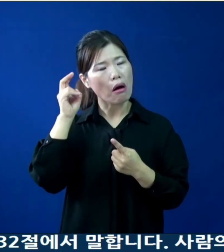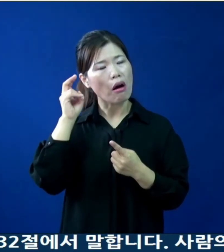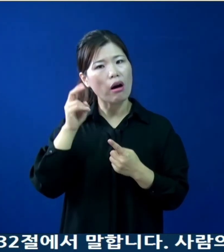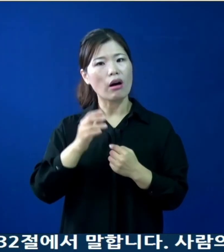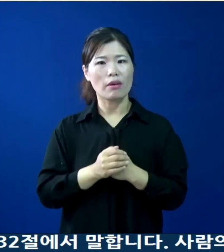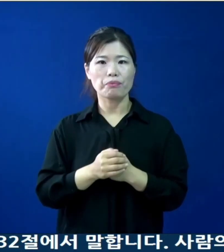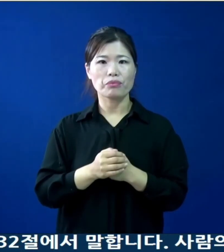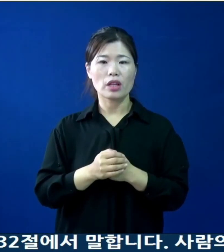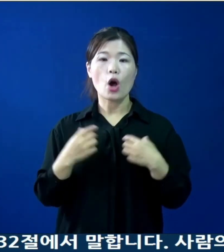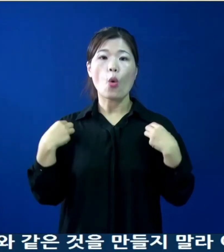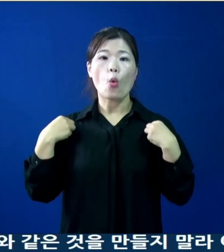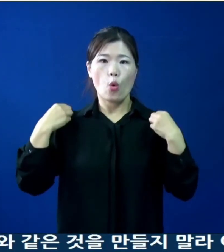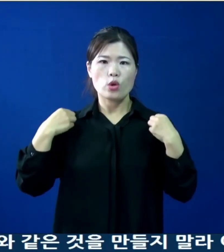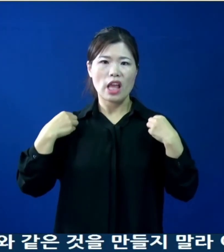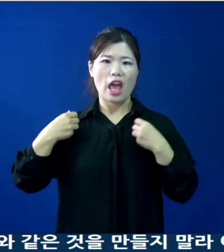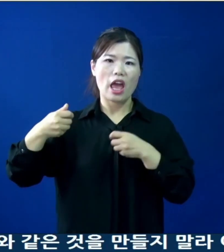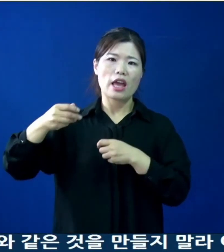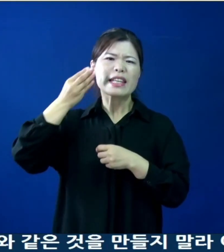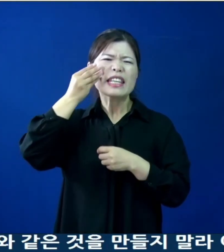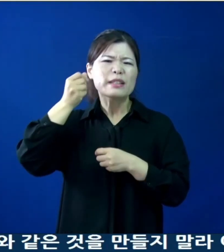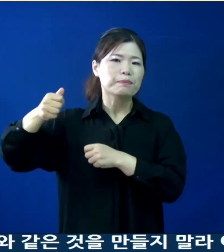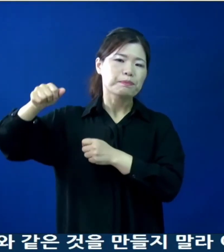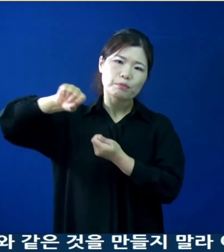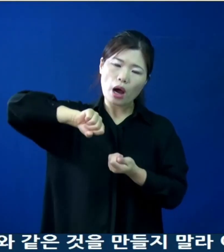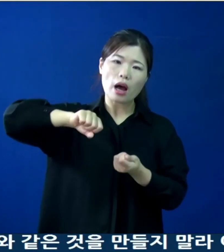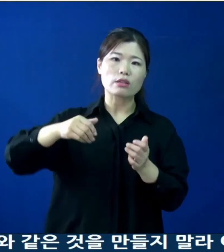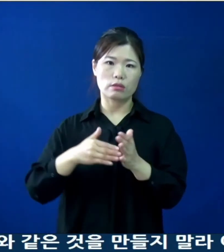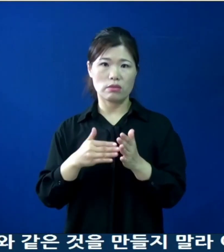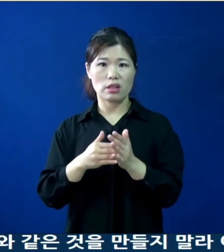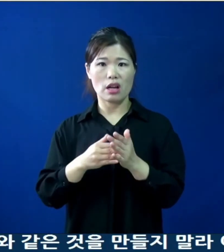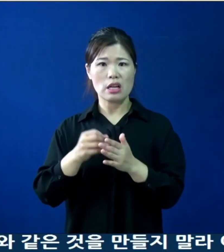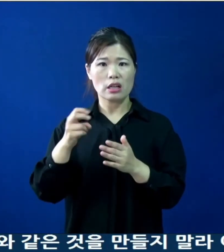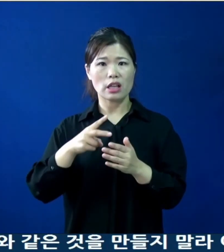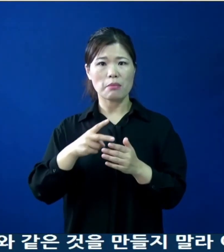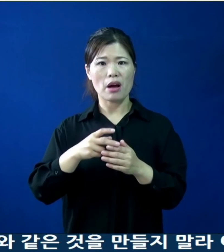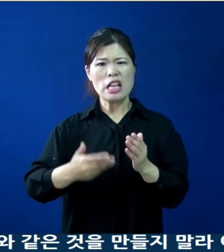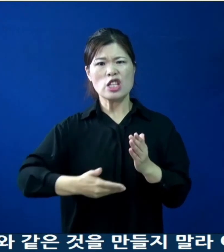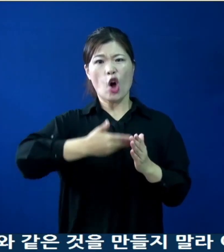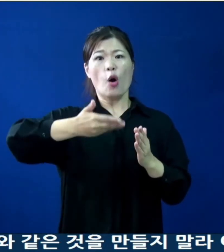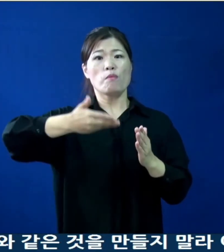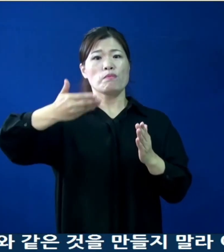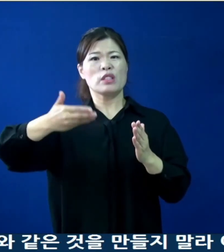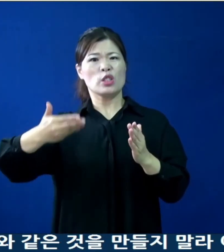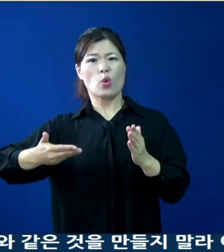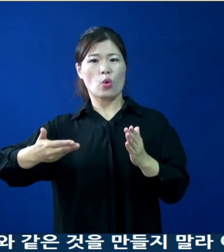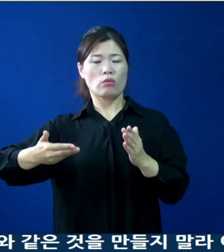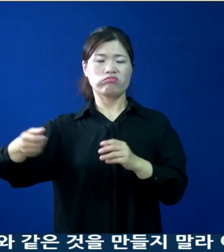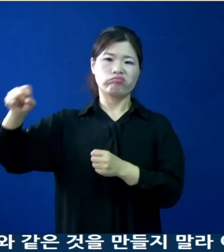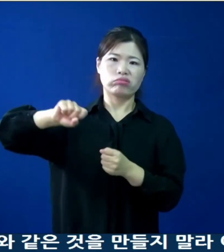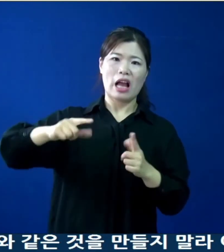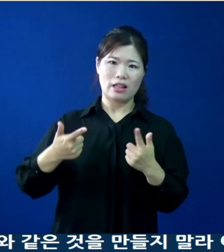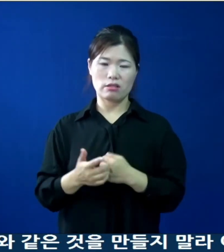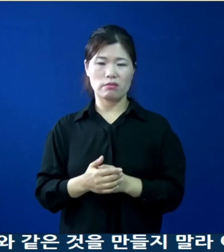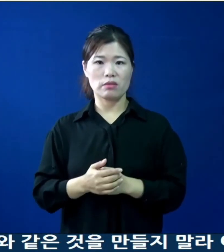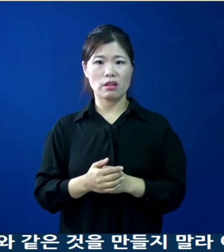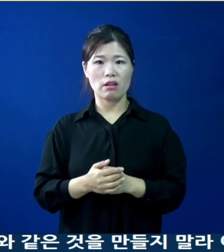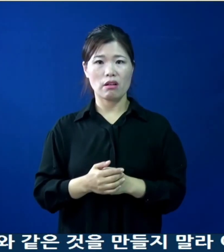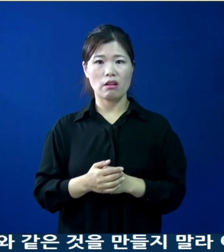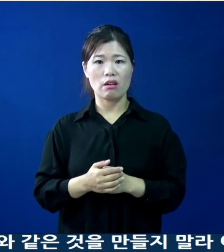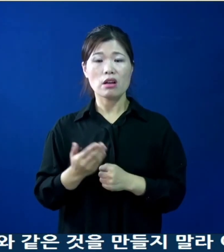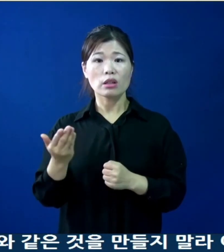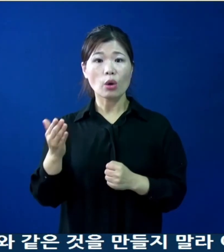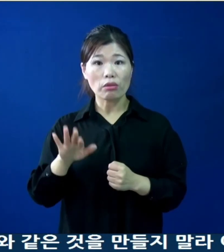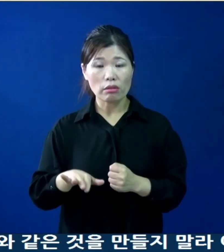같아요. 옷에 뿌렸어요. 옷에 이렇게 발랐습니다. 막 이게 철철 넘치도록 붓지 않았습니다.